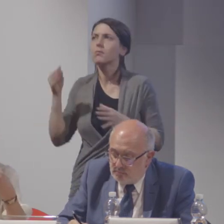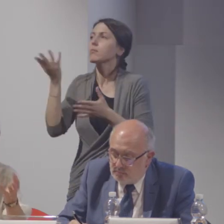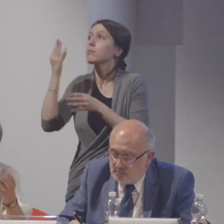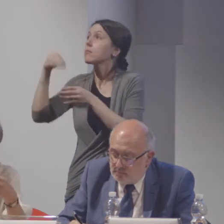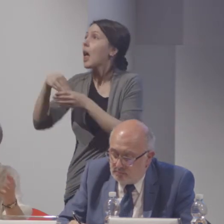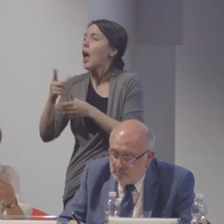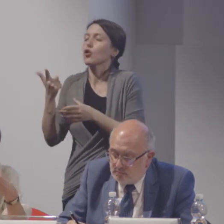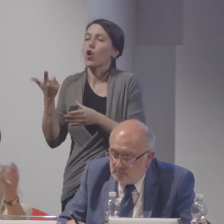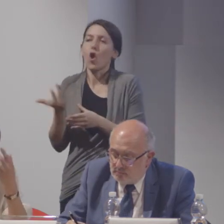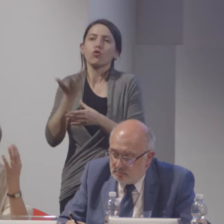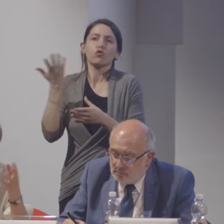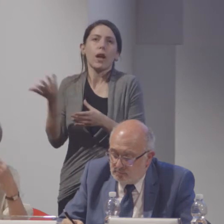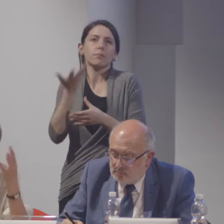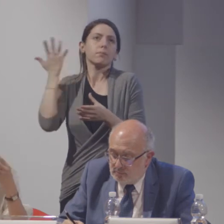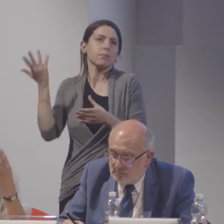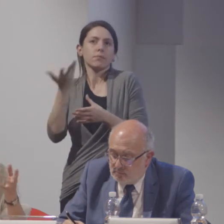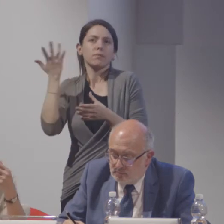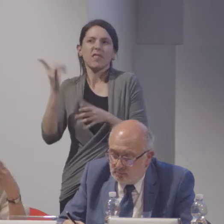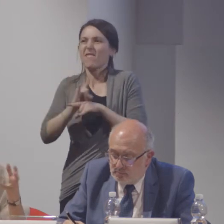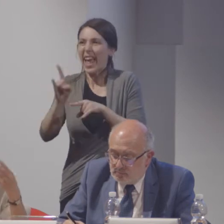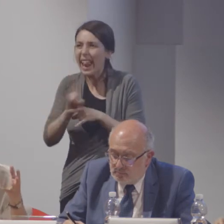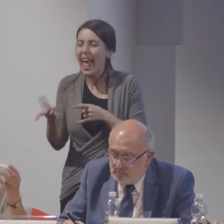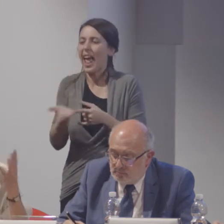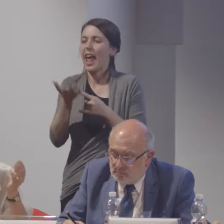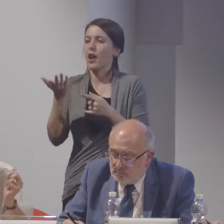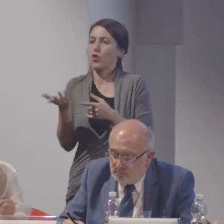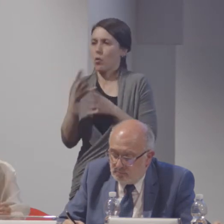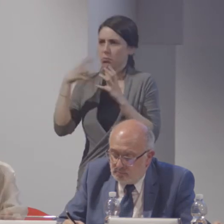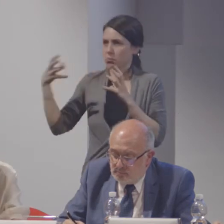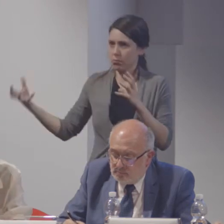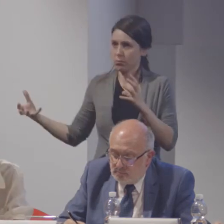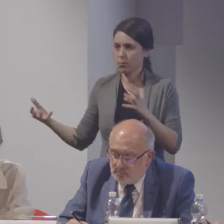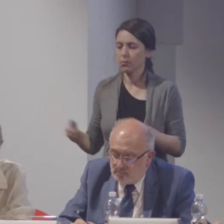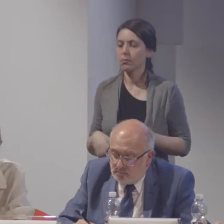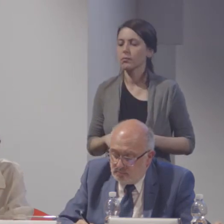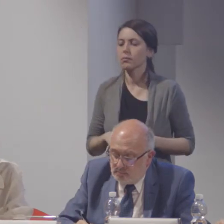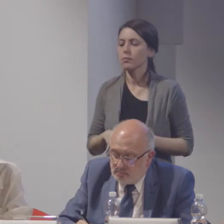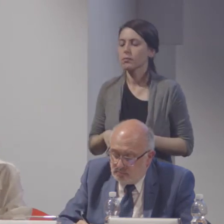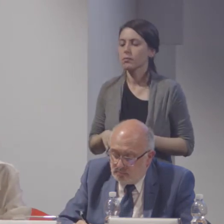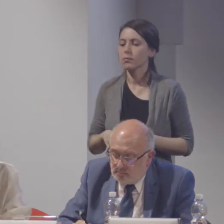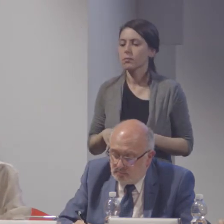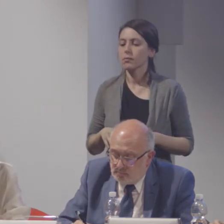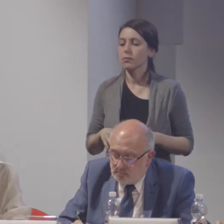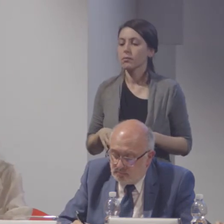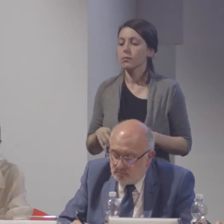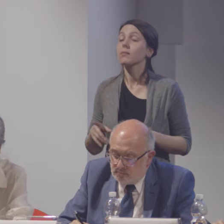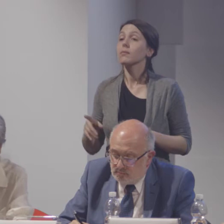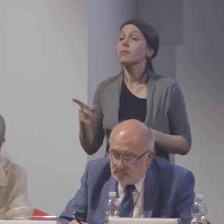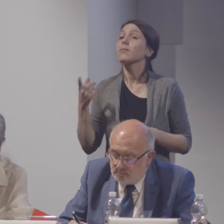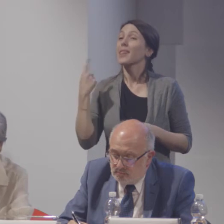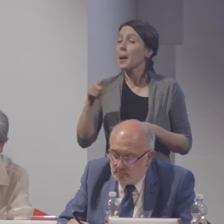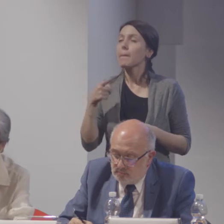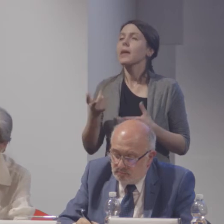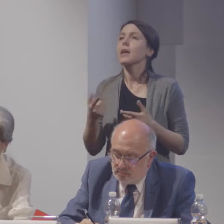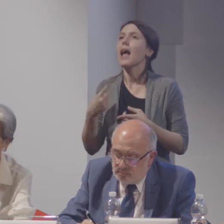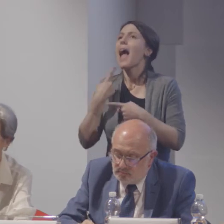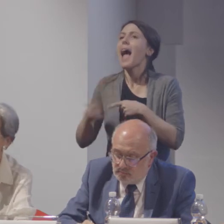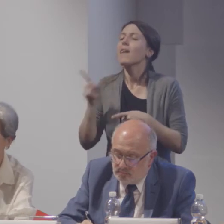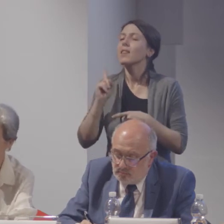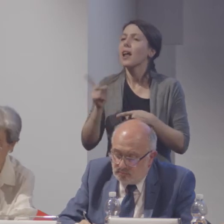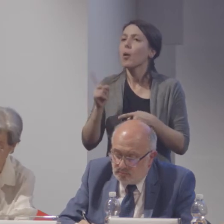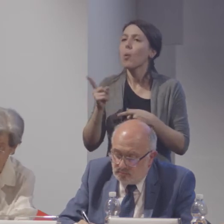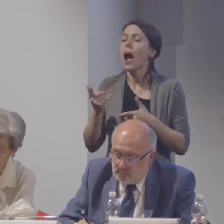dentro qualche veleno, che non sia, eccetera. Al fine di non provocare fenomeni